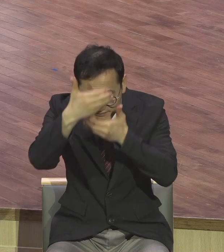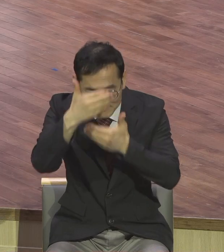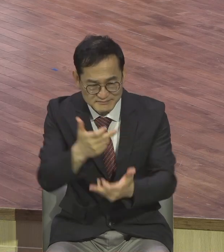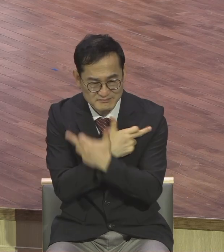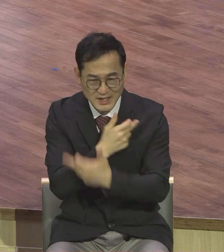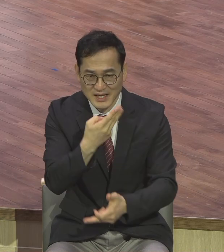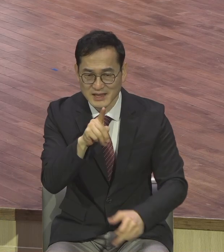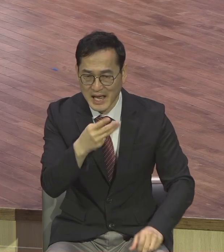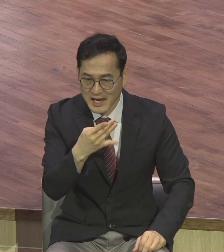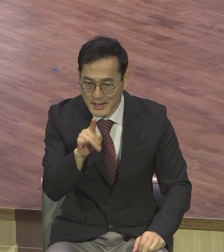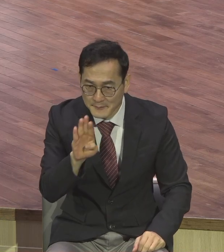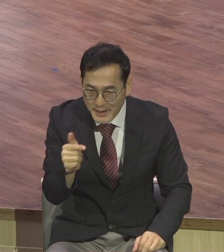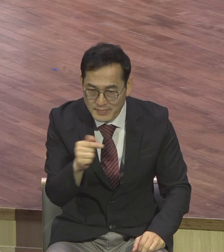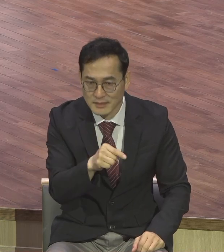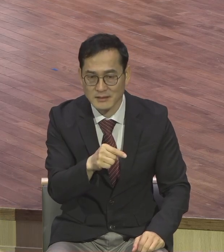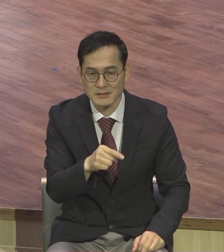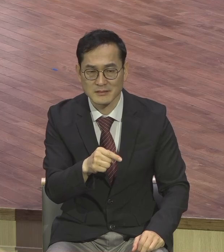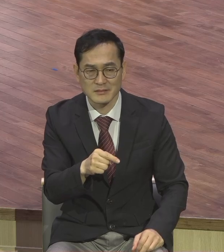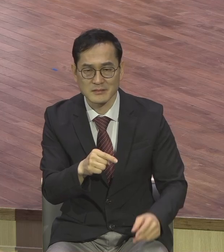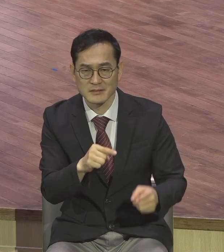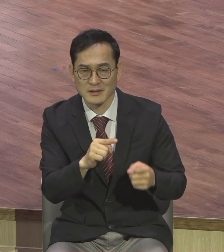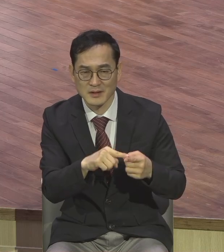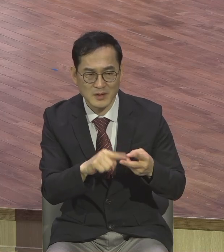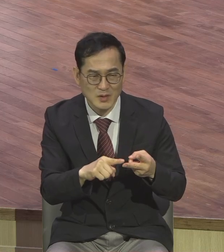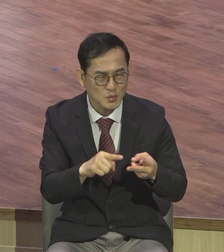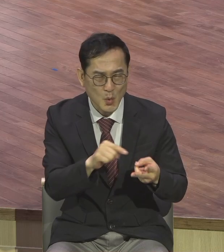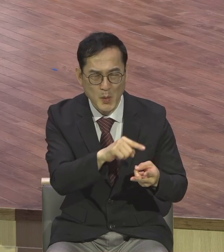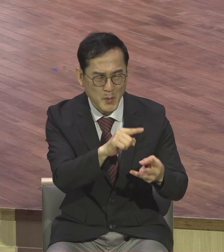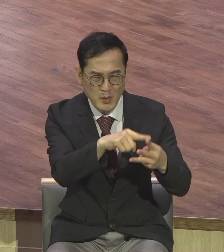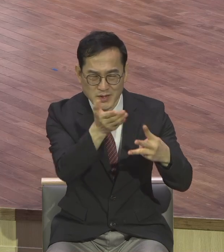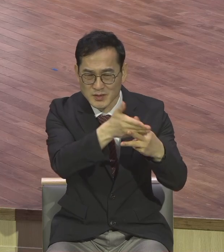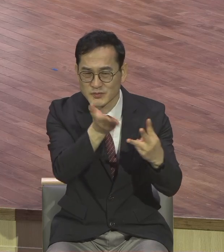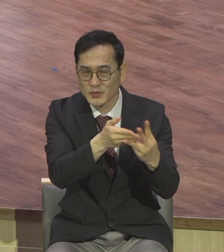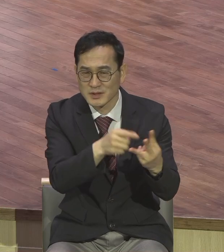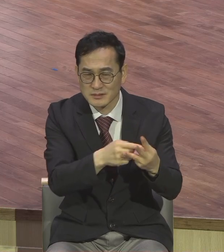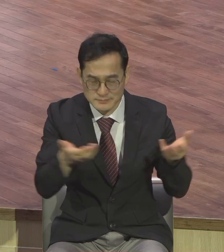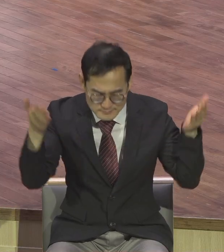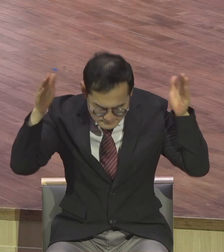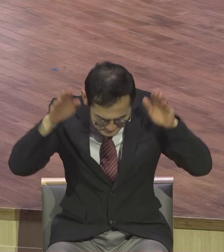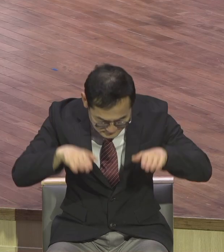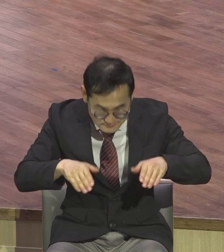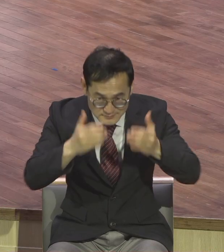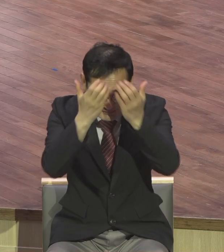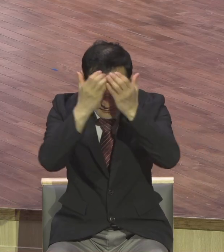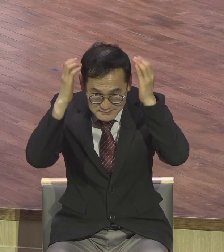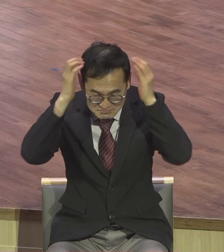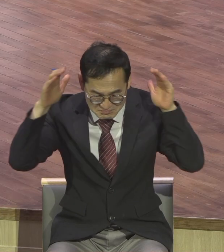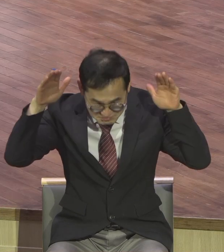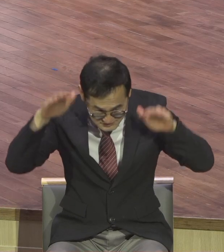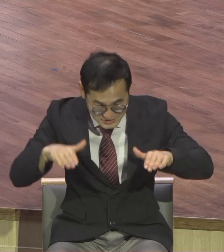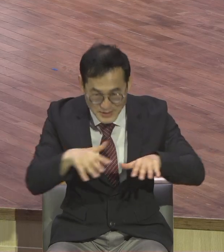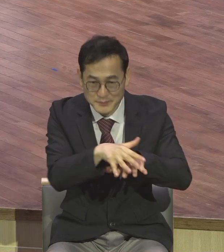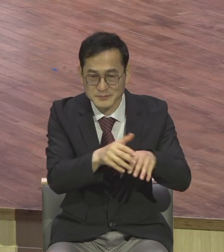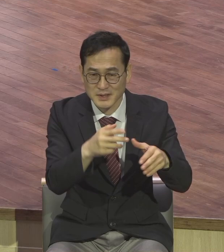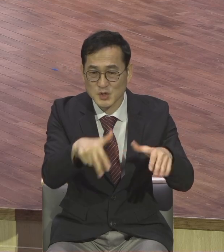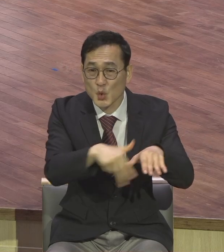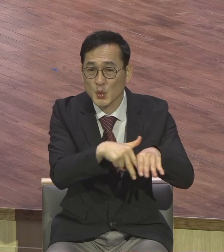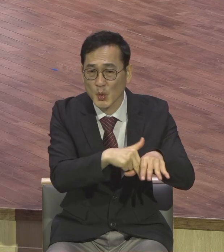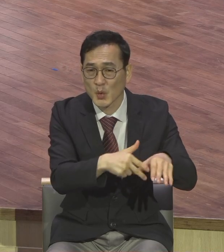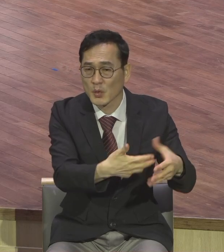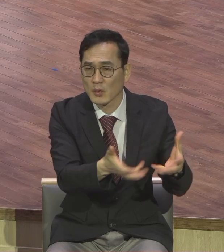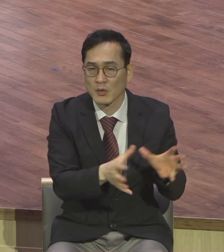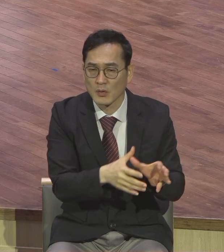이제는요. 이 이슬람들은 이분들은 이 탈레반들은 개종 필요